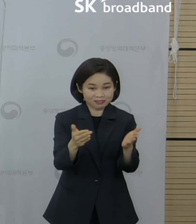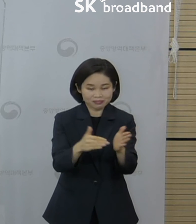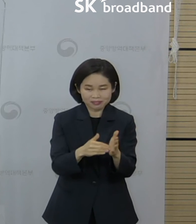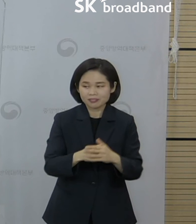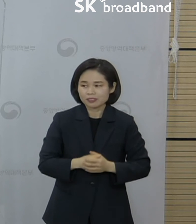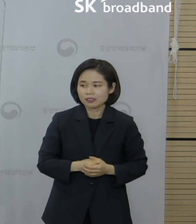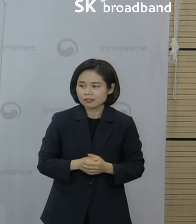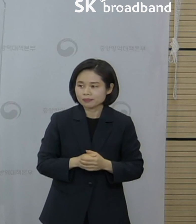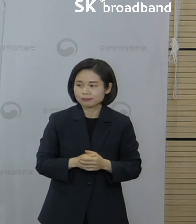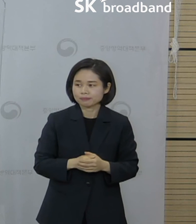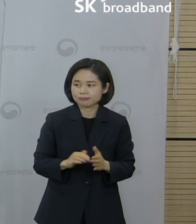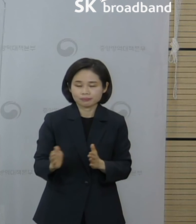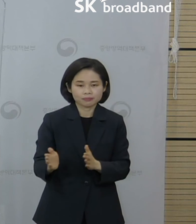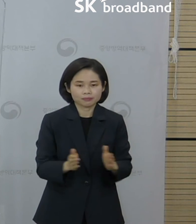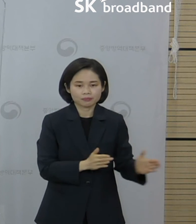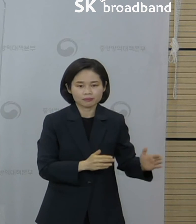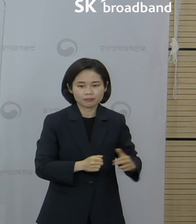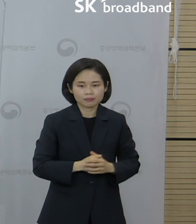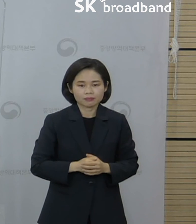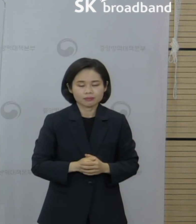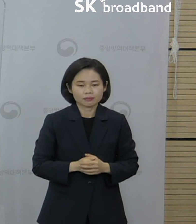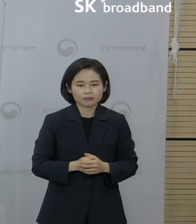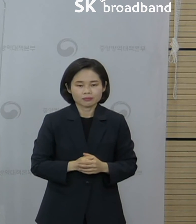다음 질문 드리겠습니다.